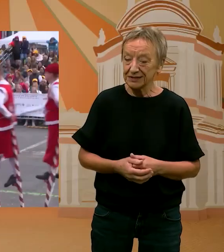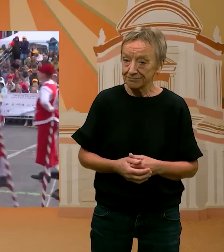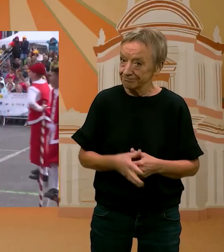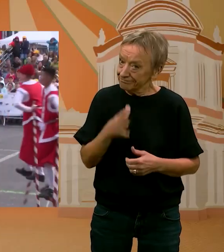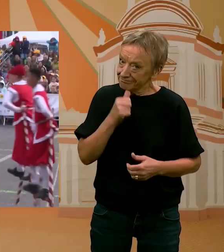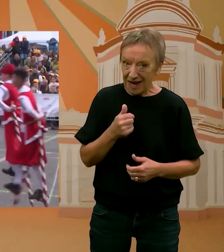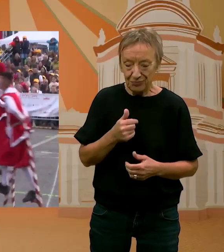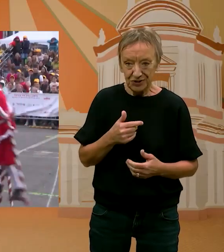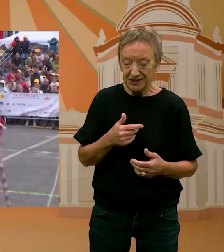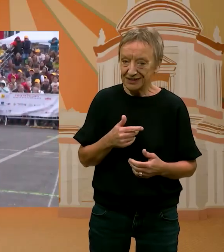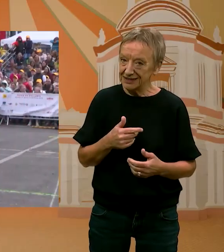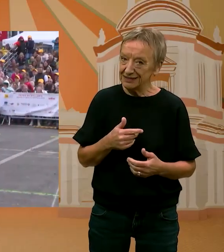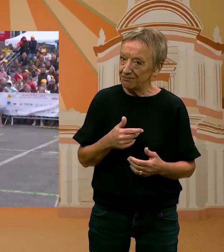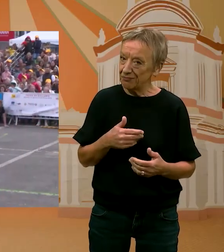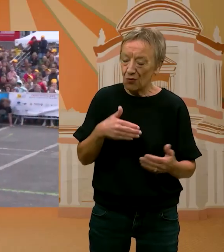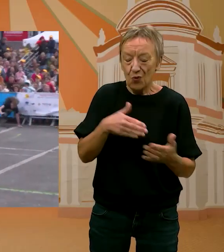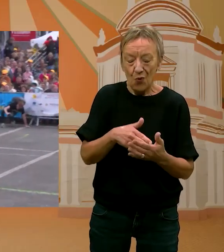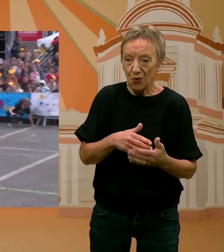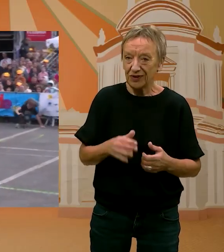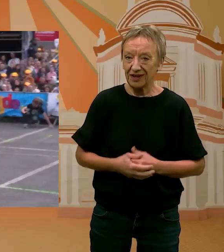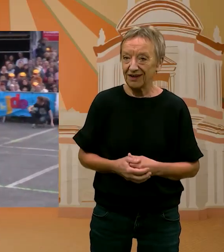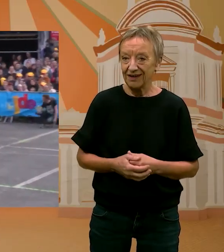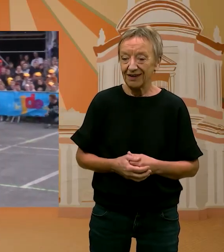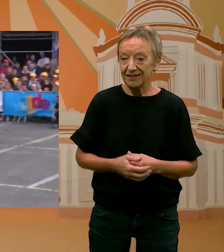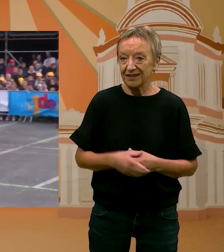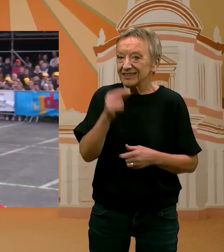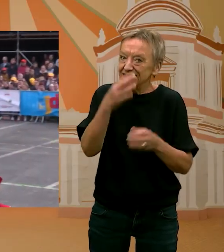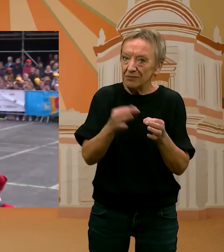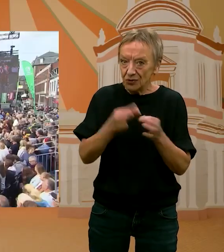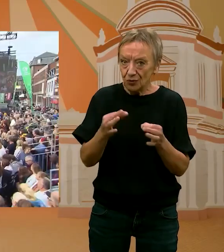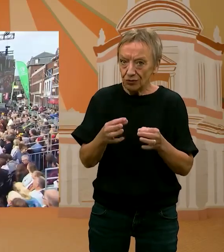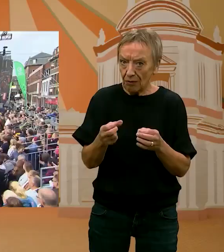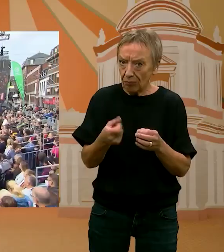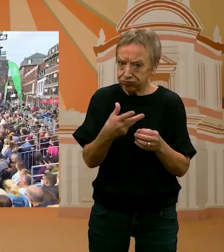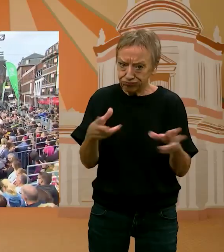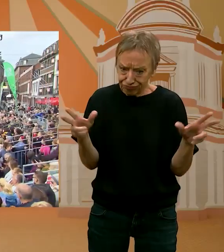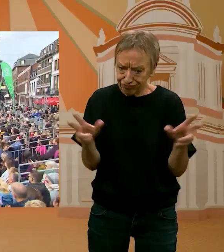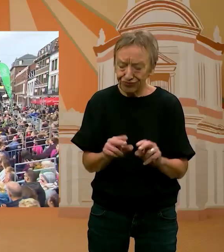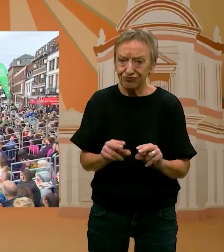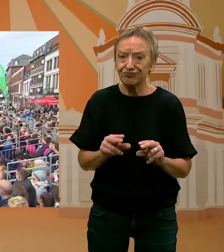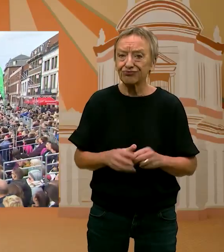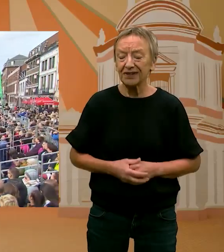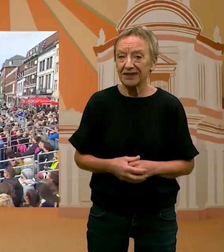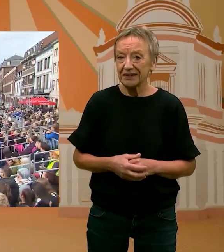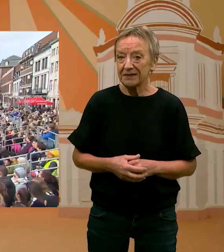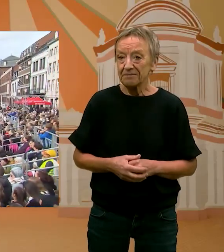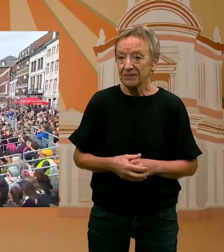Après 2 minutes, il y avait déjà plein de gens au sol, donc. Ouais, vous avez quand même tenu un bon quart d'heure, 20 minutes, et puis effectivement là, depuis 10 minutes, ça tombe